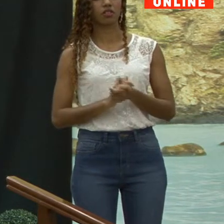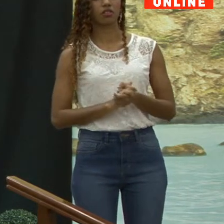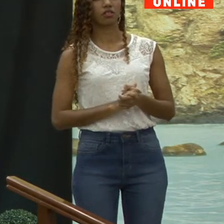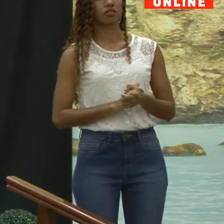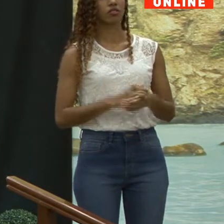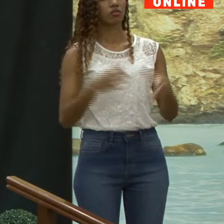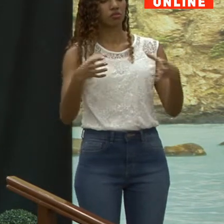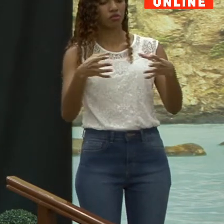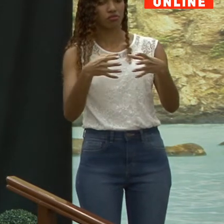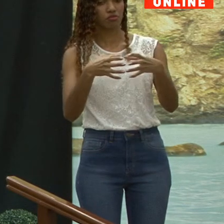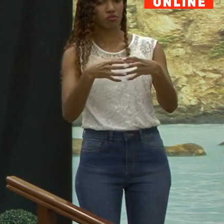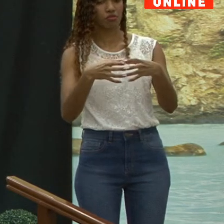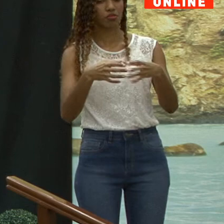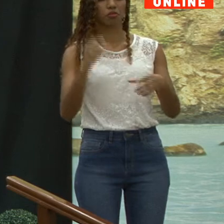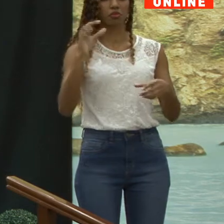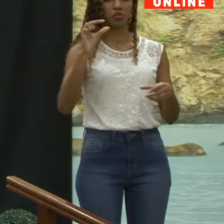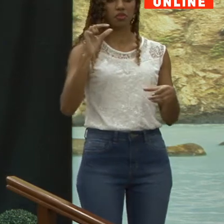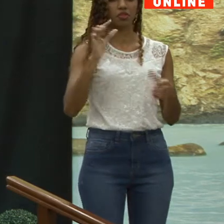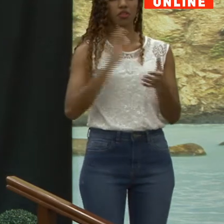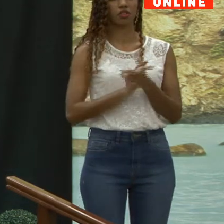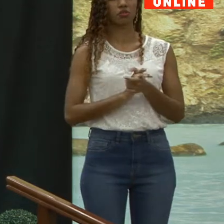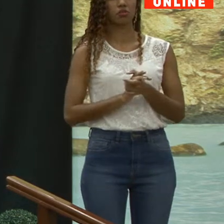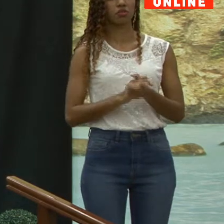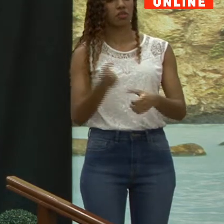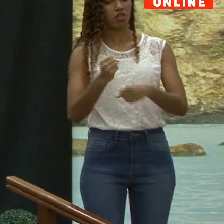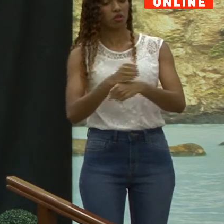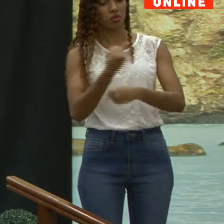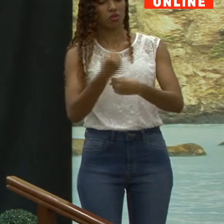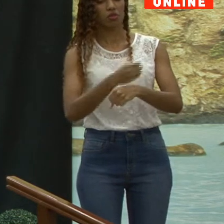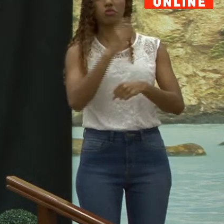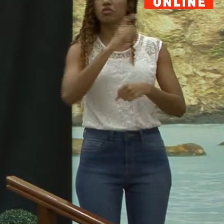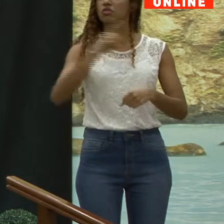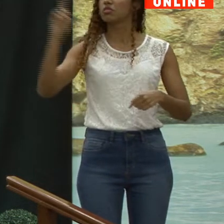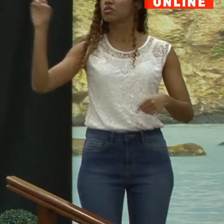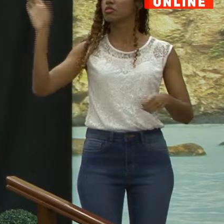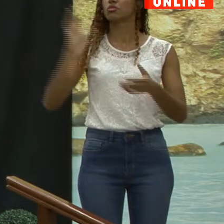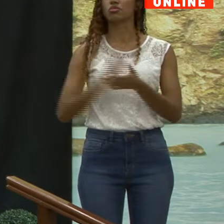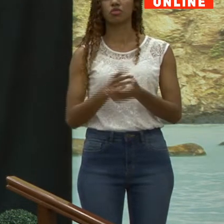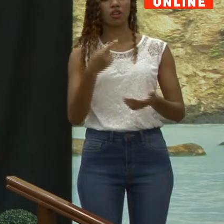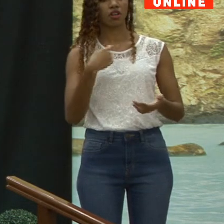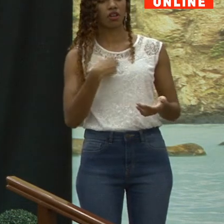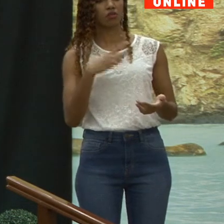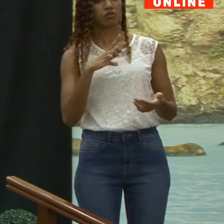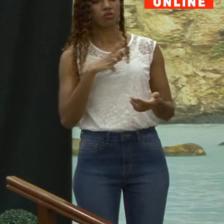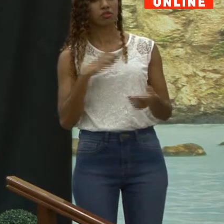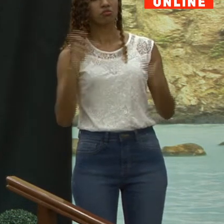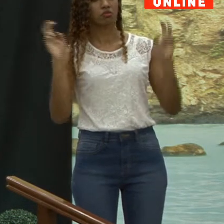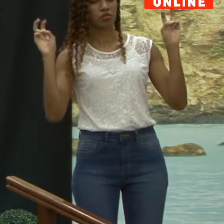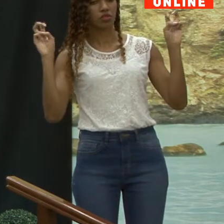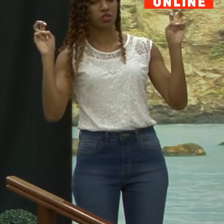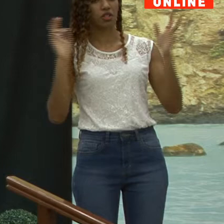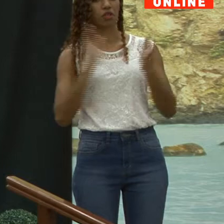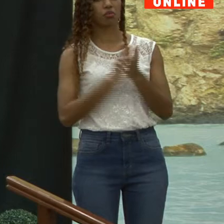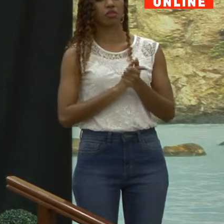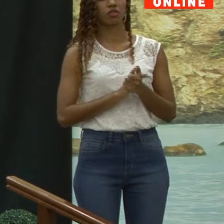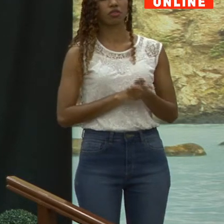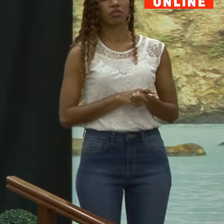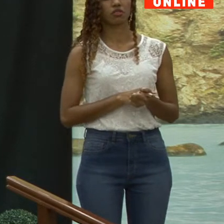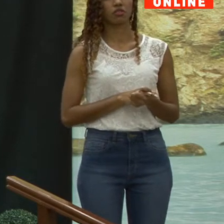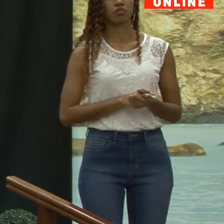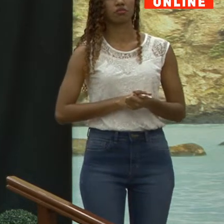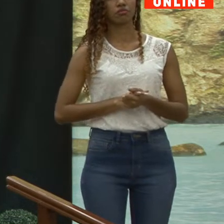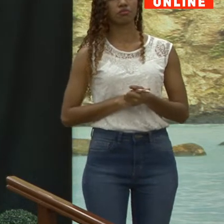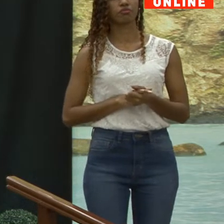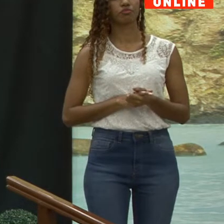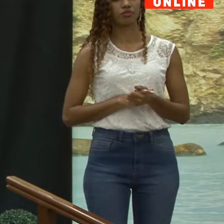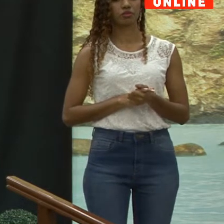de Deus. E eu tenho um tema nesta noite que foge um pouco ou ligeiramente àquilo